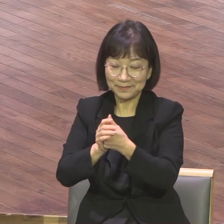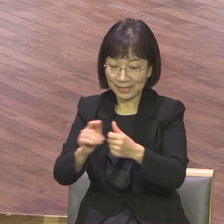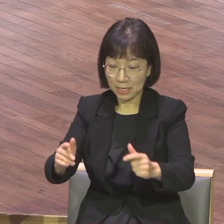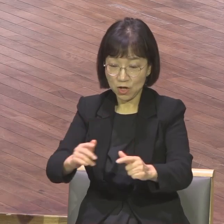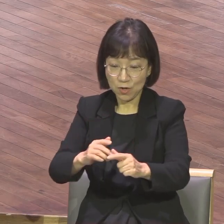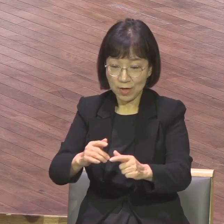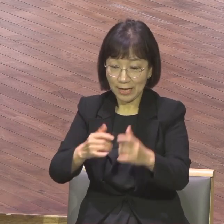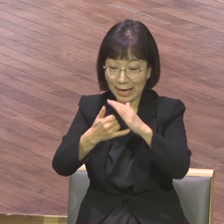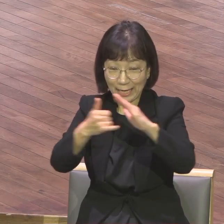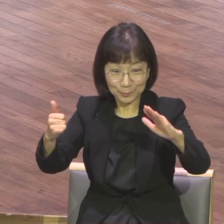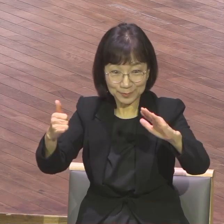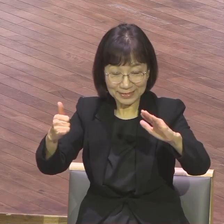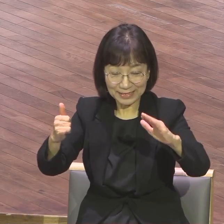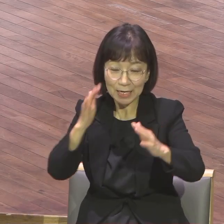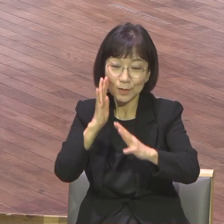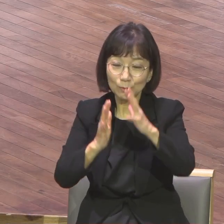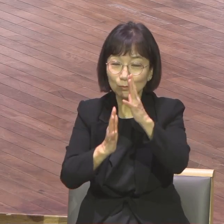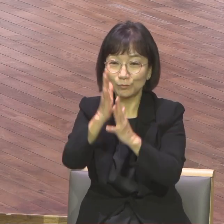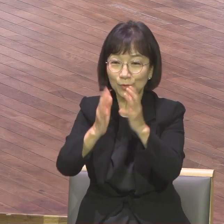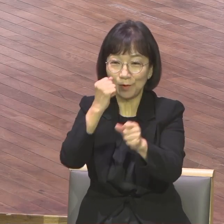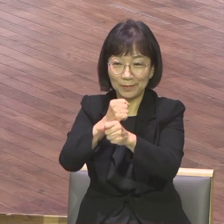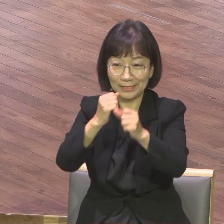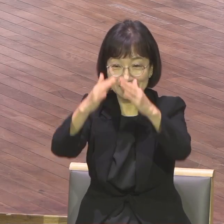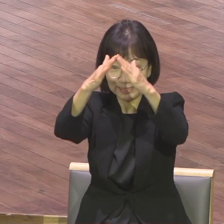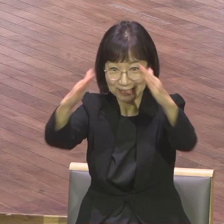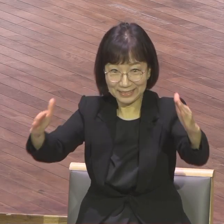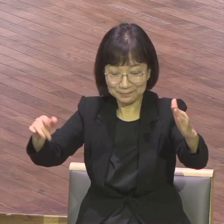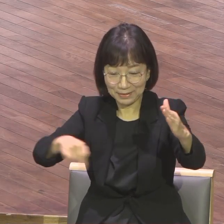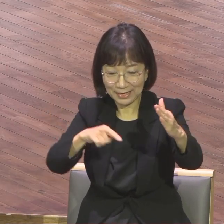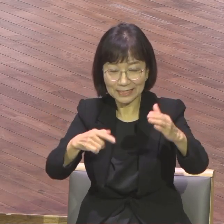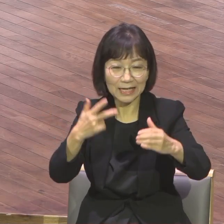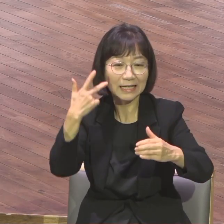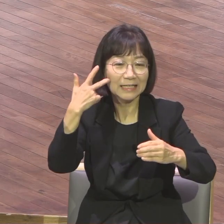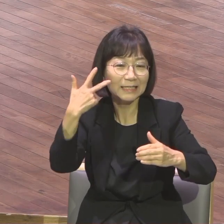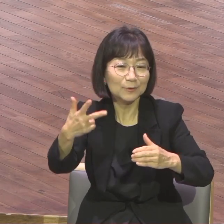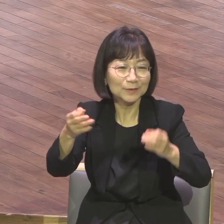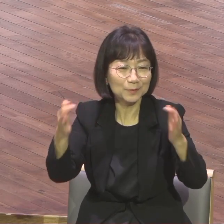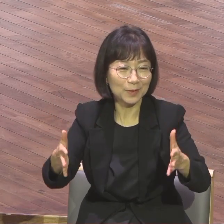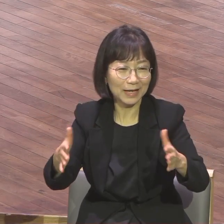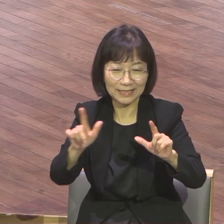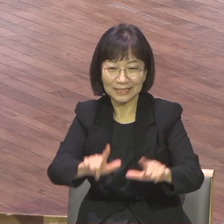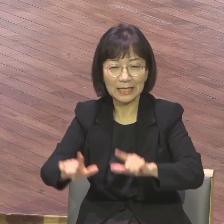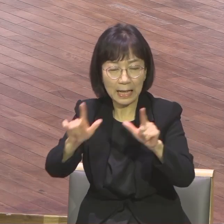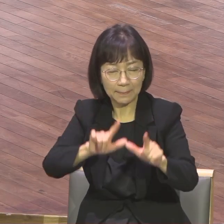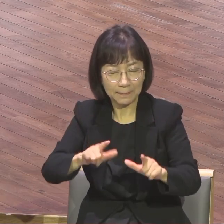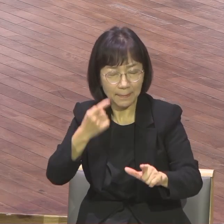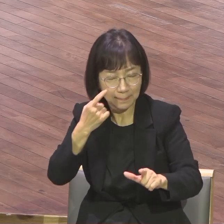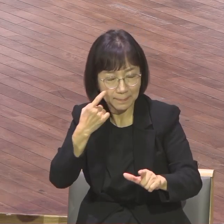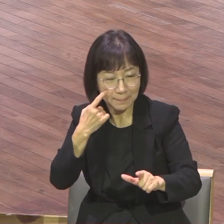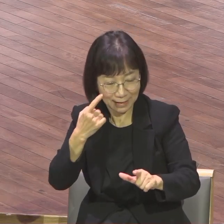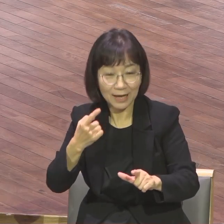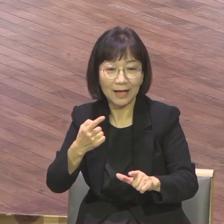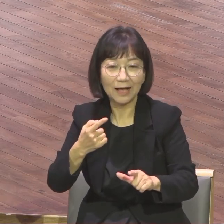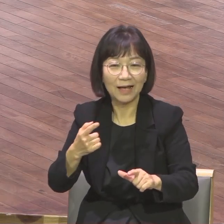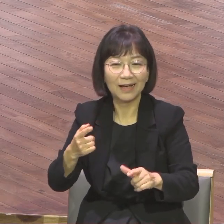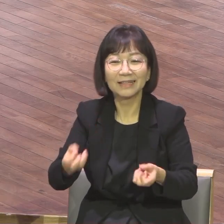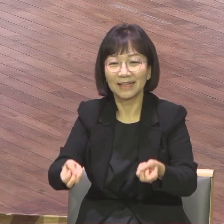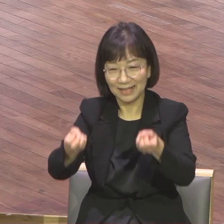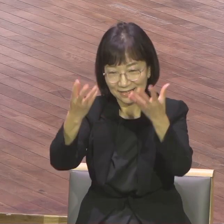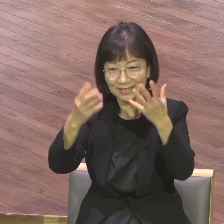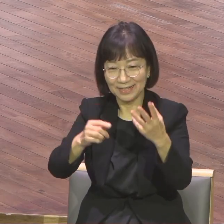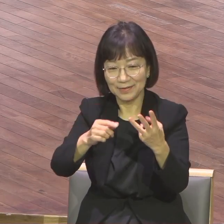온 가족이 다 그 안에서 그 살면서 한 주간을 체험하는. 그런데